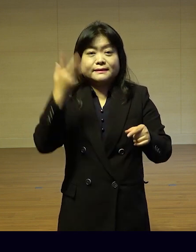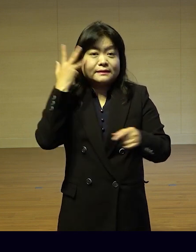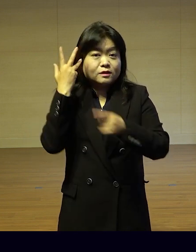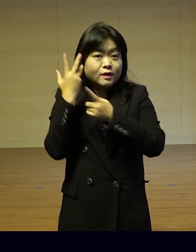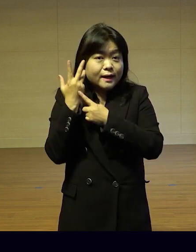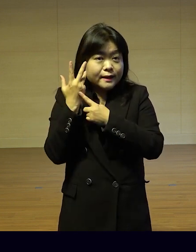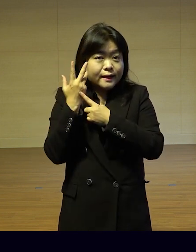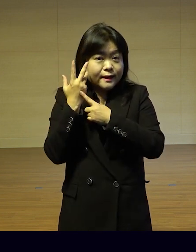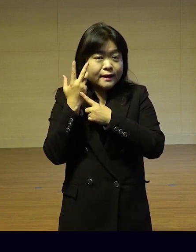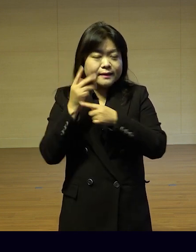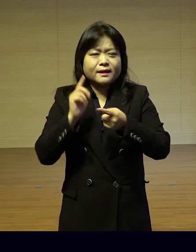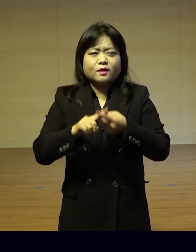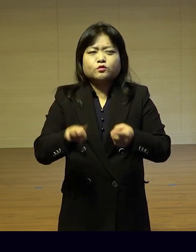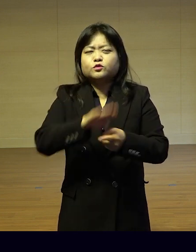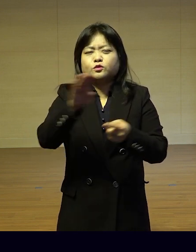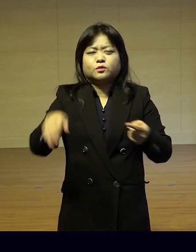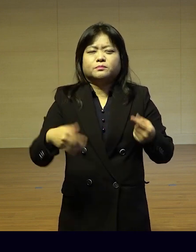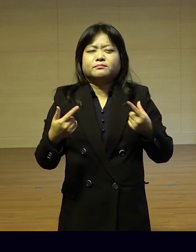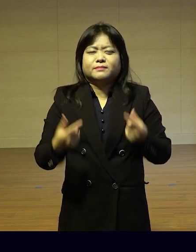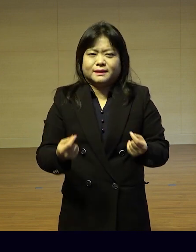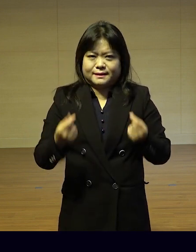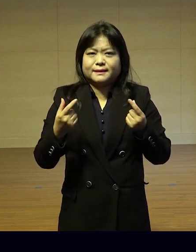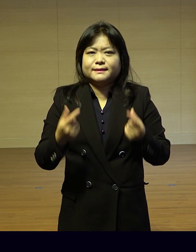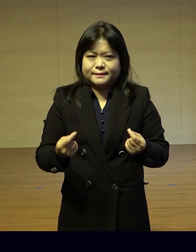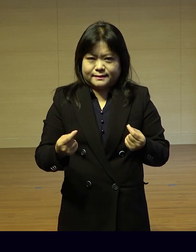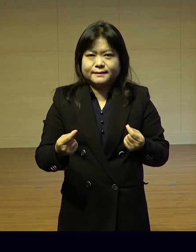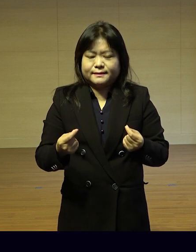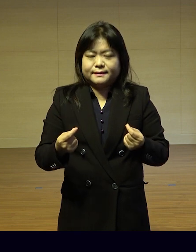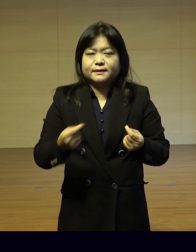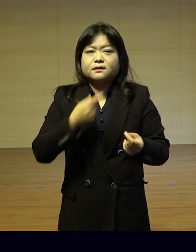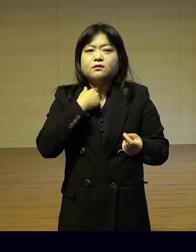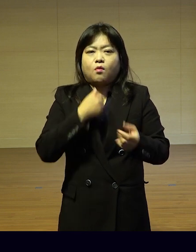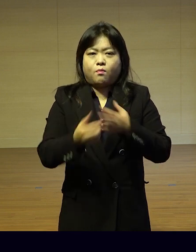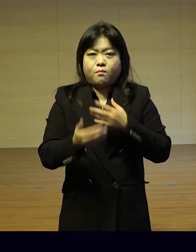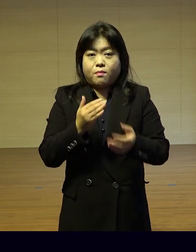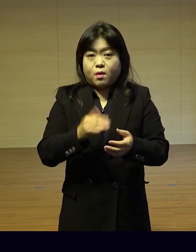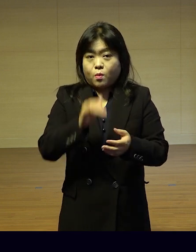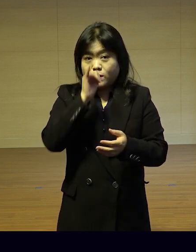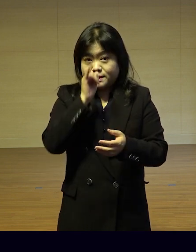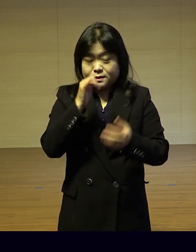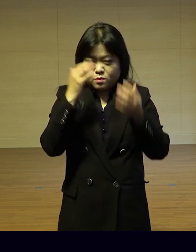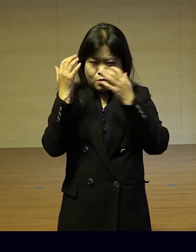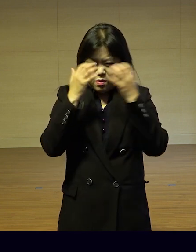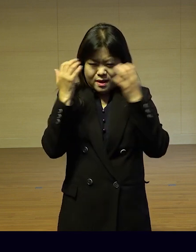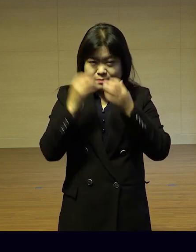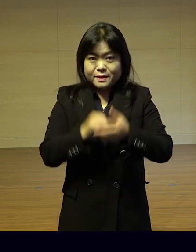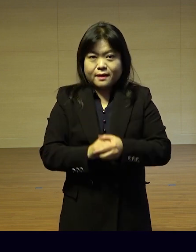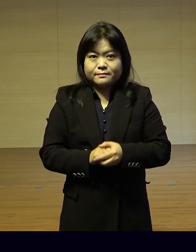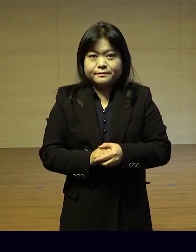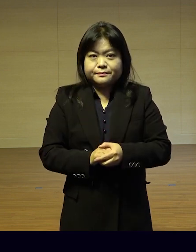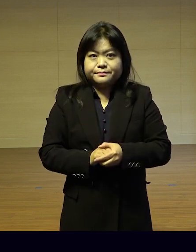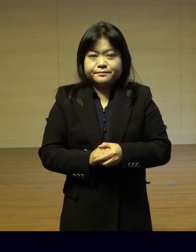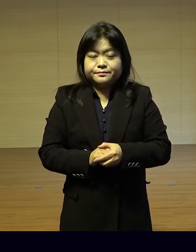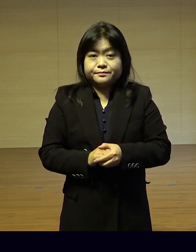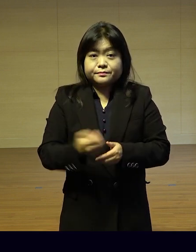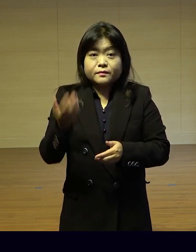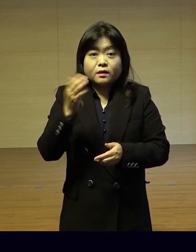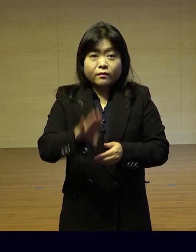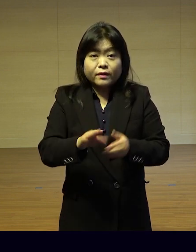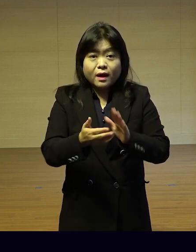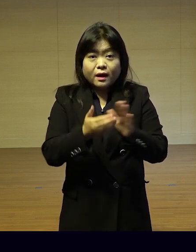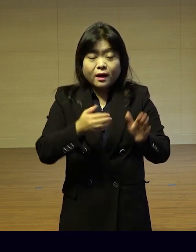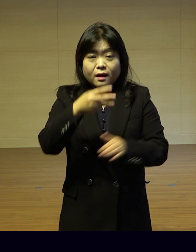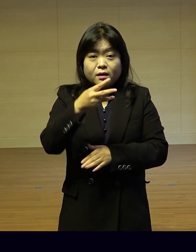있는 우리도 마찬가지 똑같이 겪고 있는 그런 곤란한 점입니다. 그런데 이제